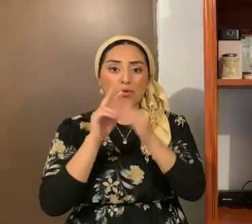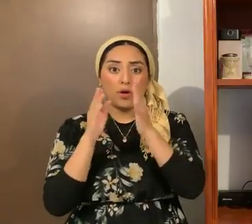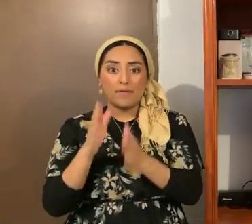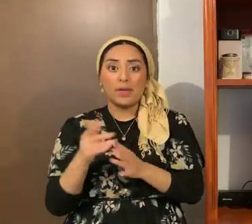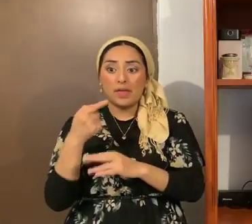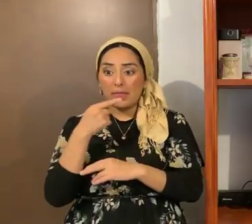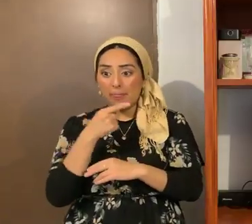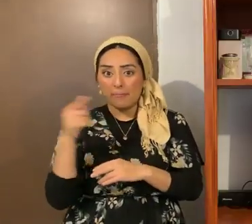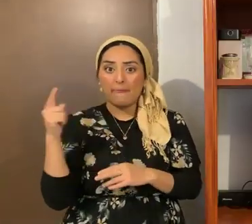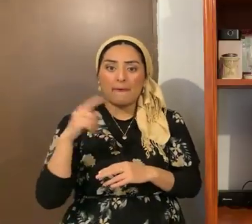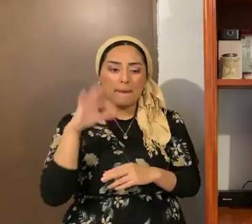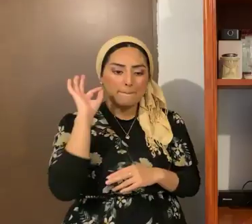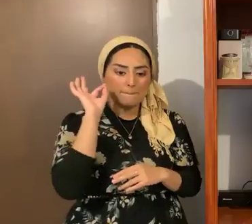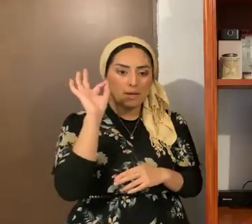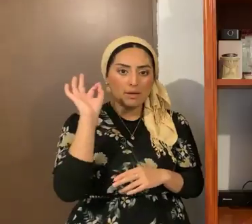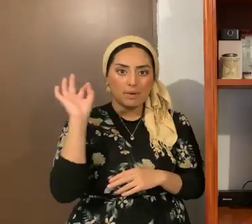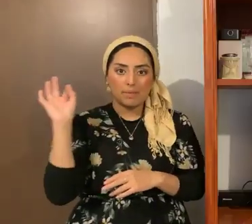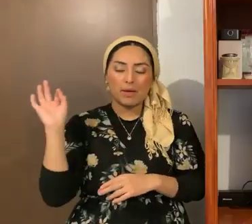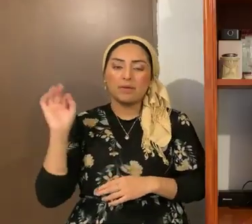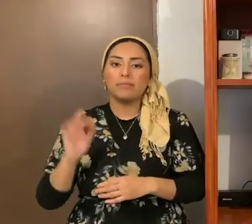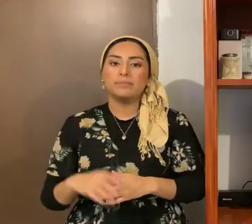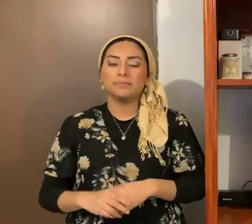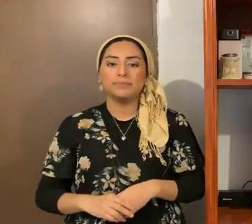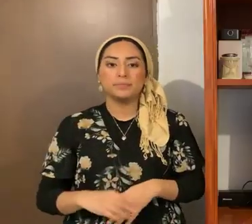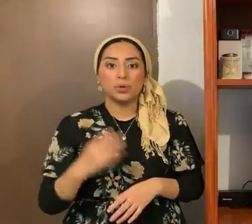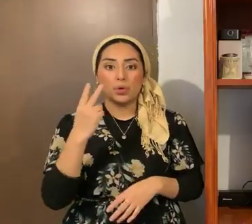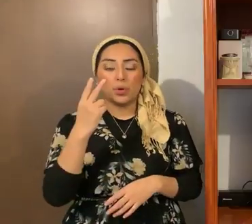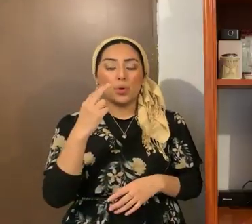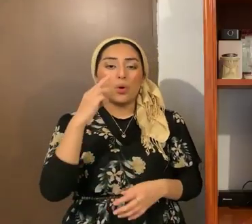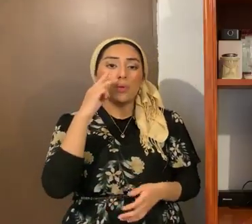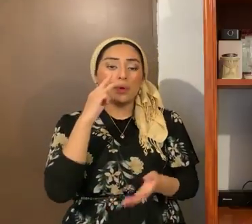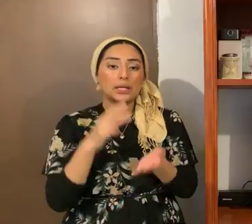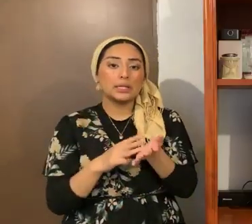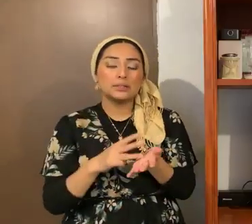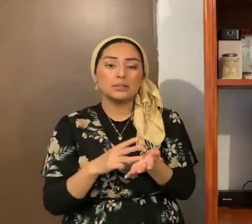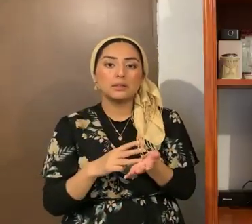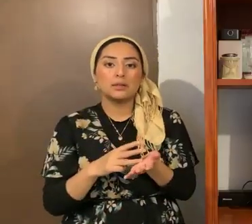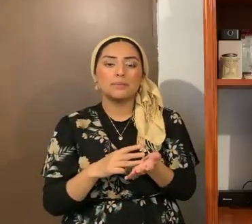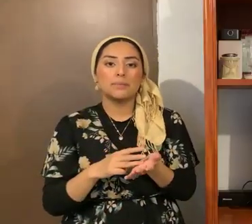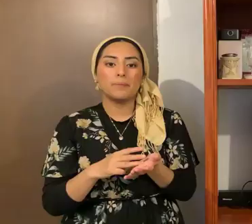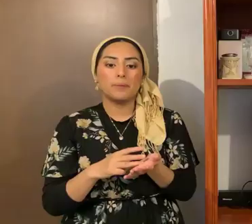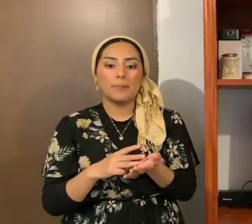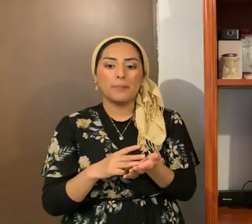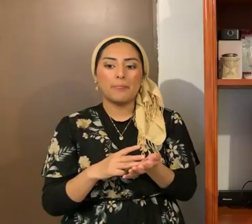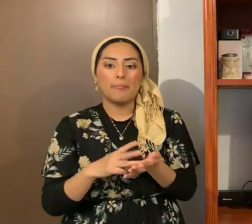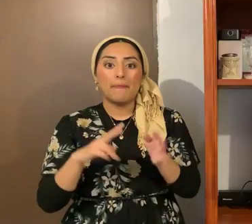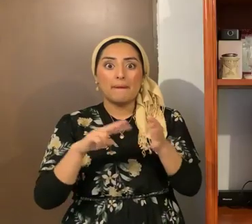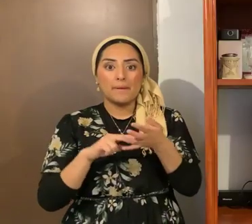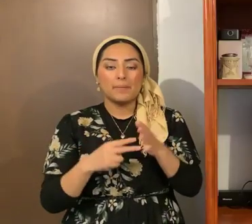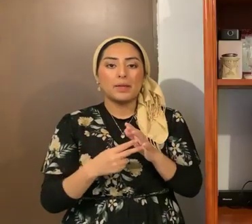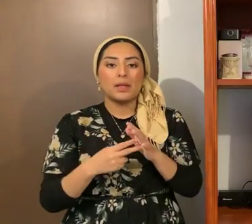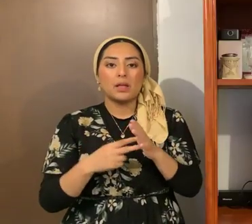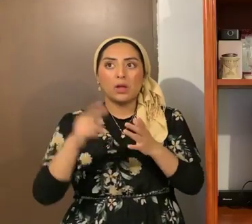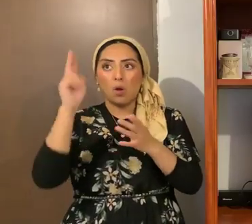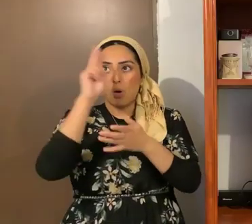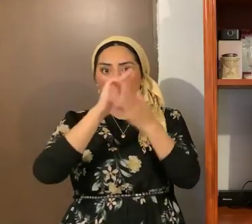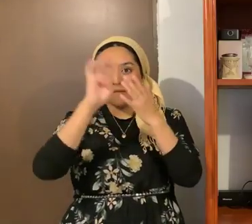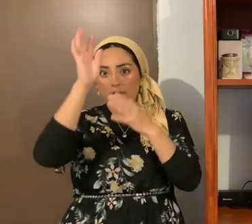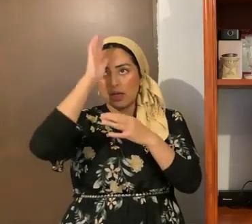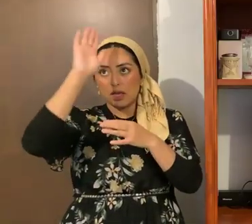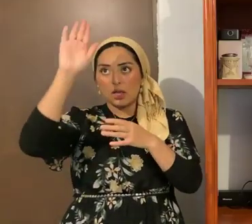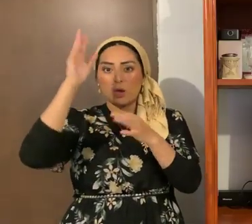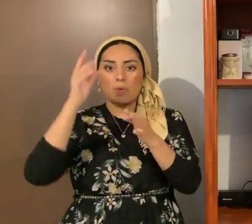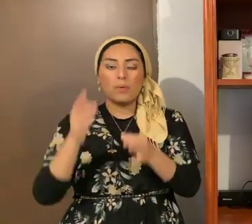Ellos estarán atalayando, ellos van a ser atacados. Los dos testigos, entonces, representan la presencia y la